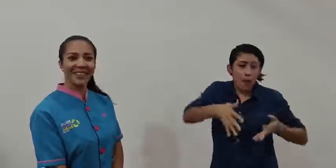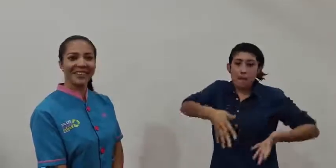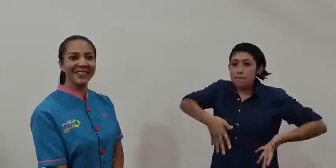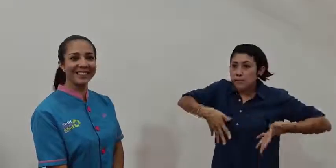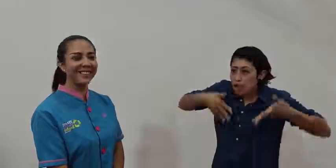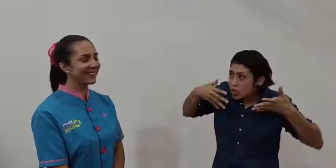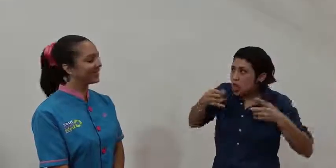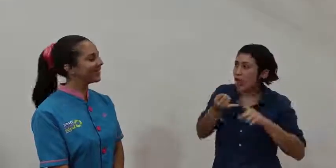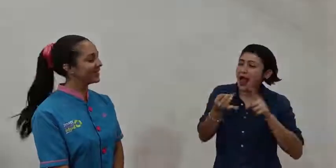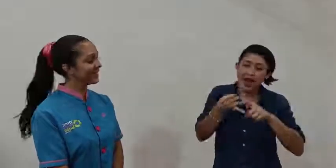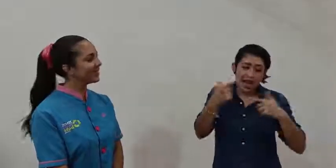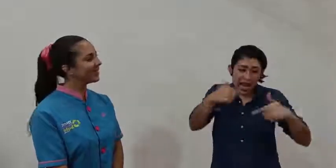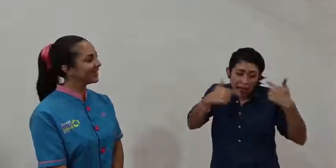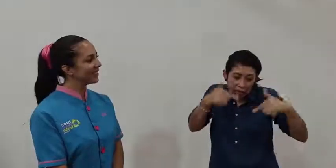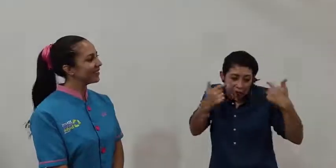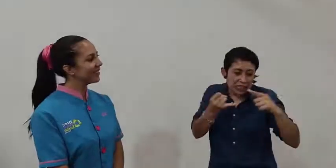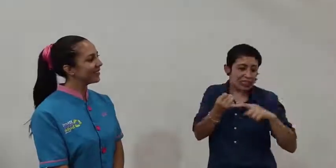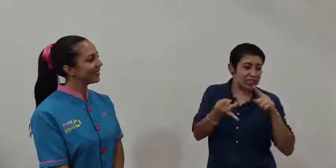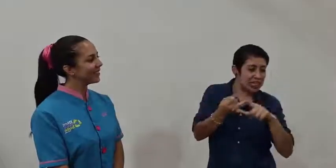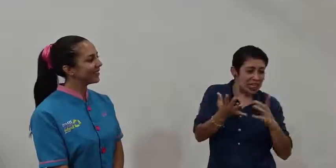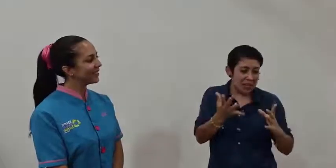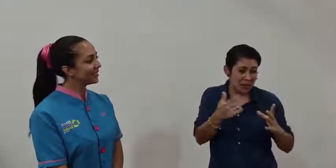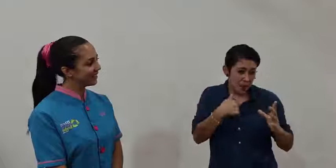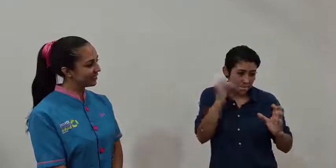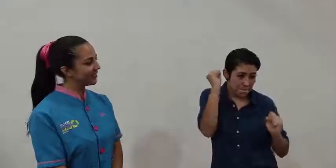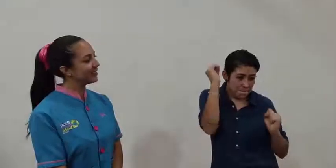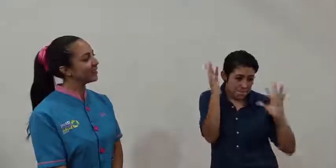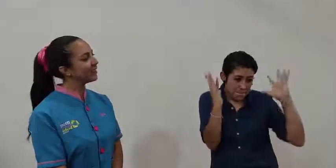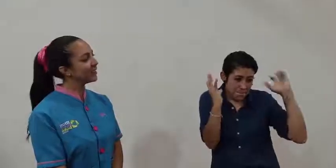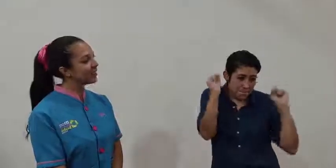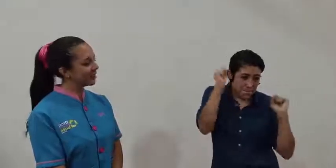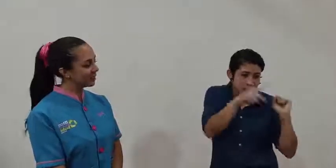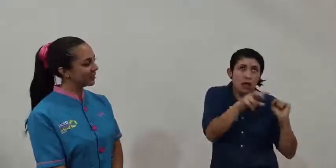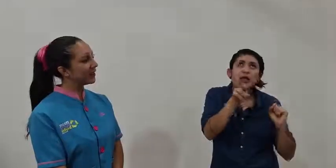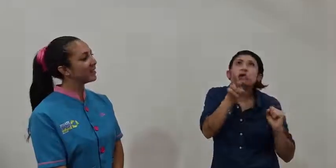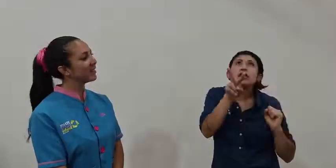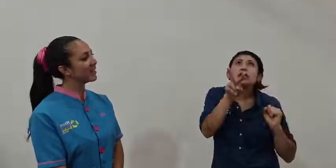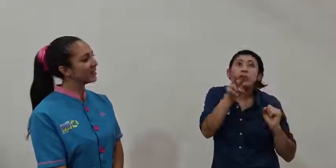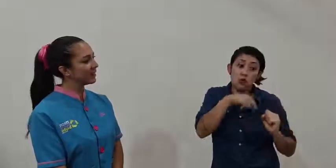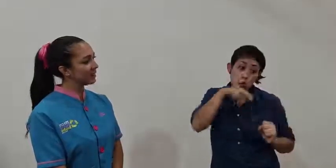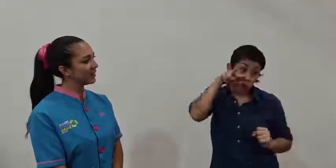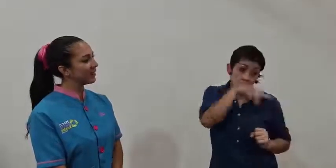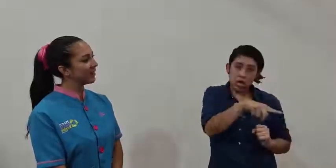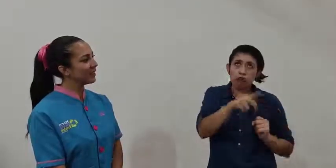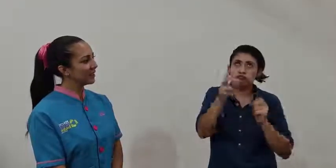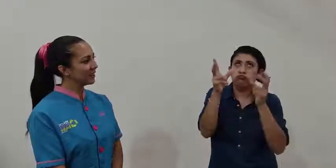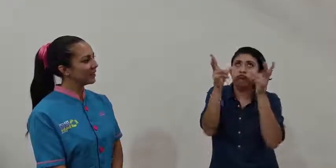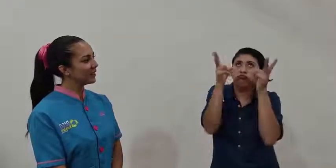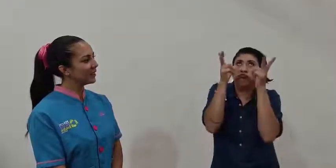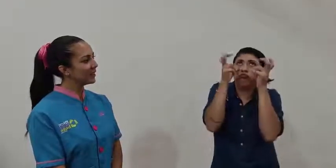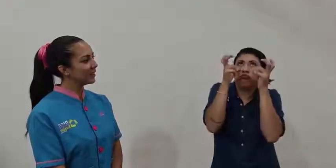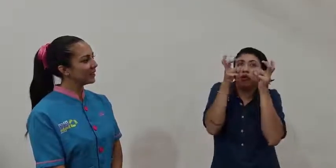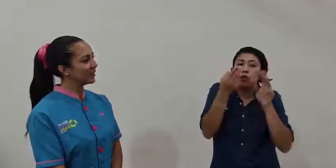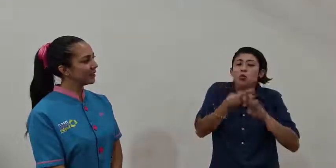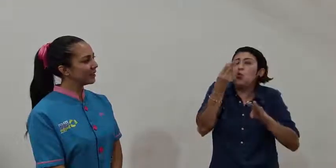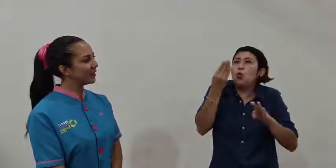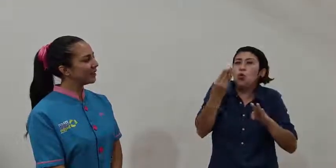mi primera experiencia para cambiarle el pañal, para darle leche, incluso para desde esa